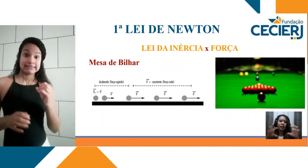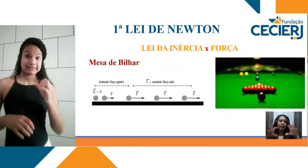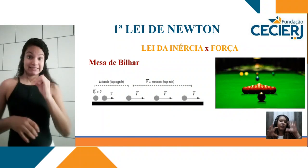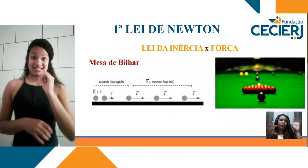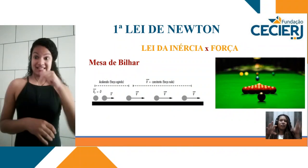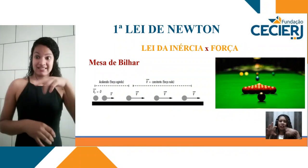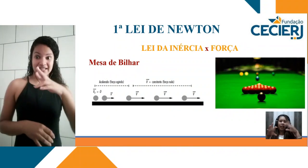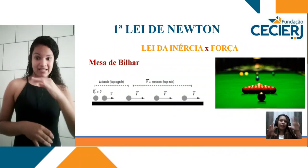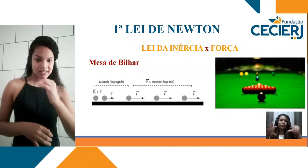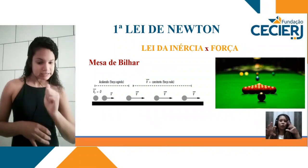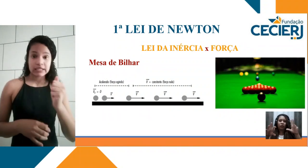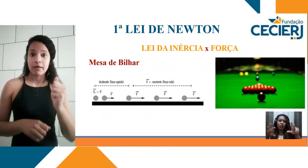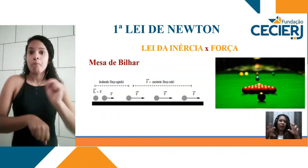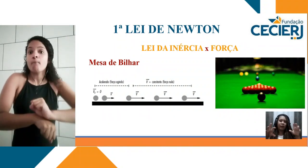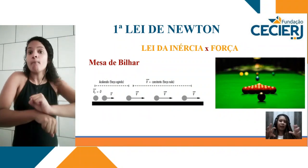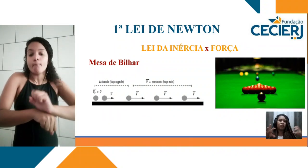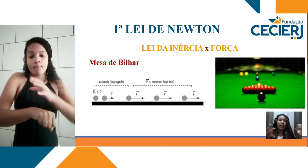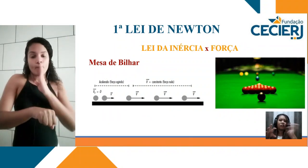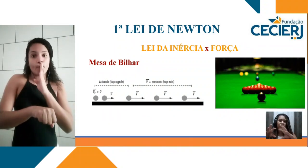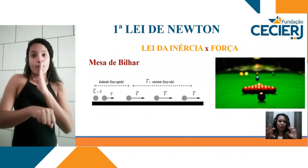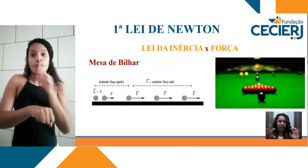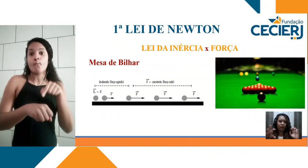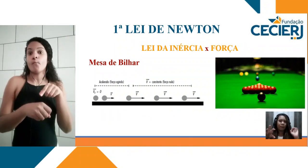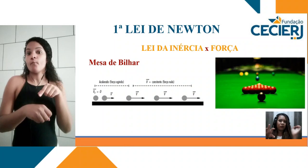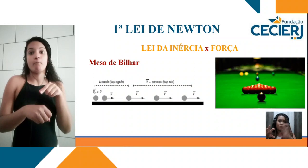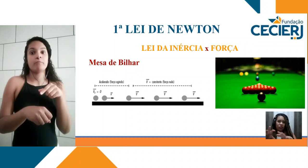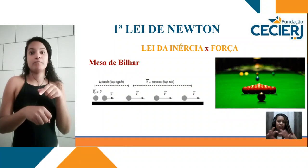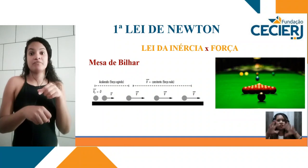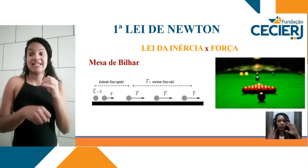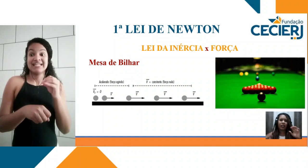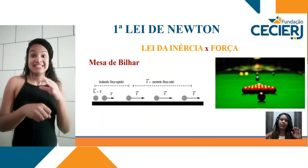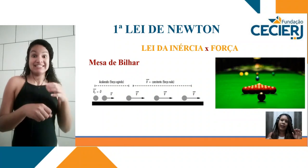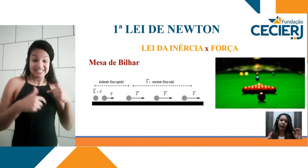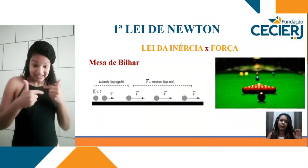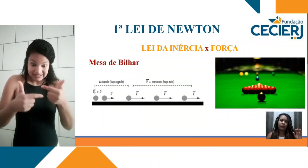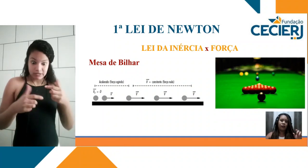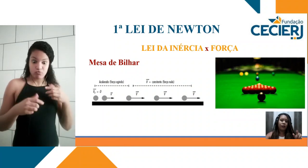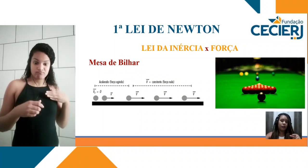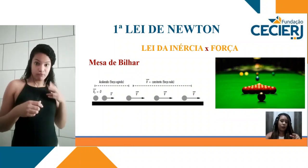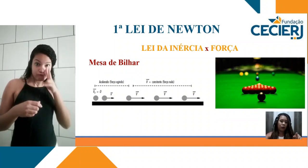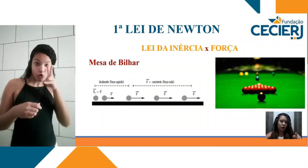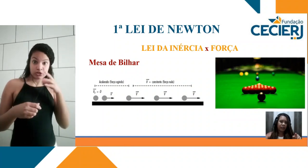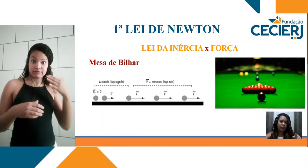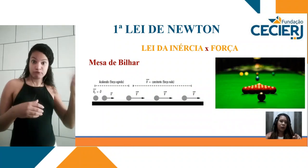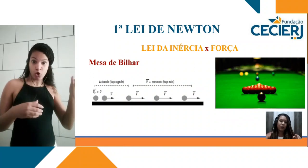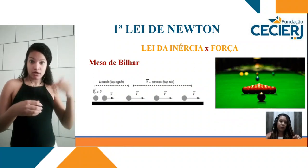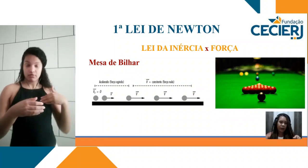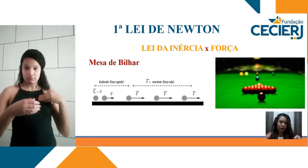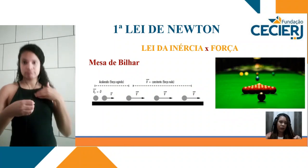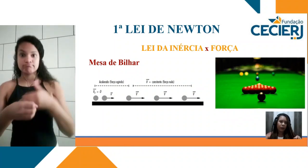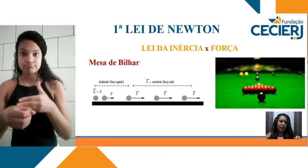aqui externa resultante a mais agindo nela. Passo a agir, tirei da inércia. Então, o que acontece nesse